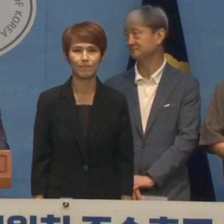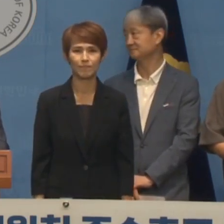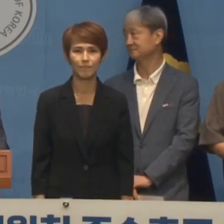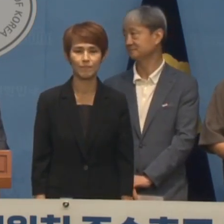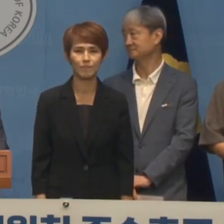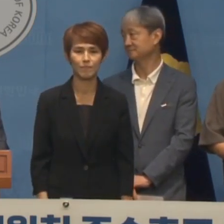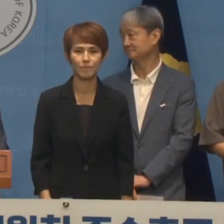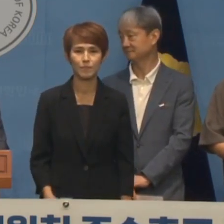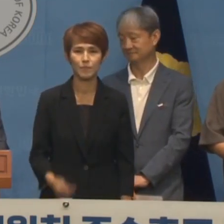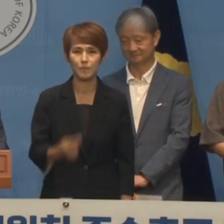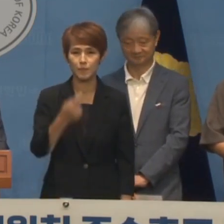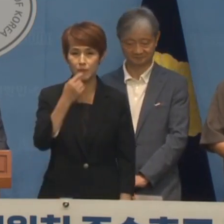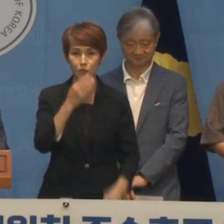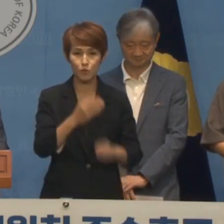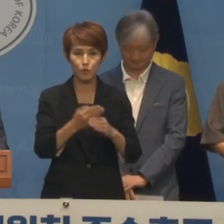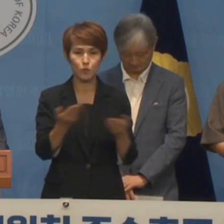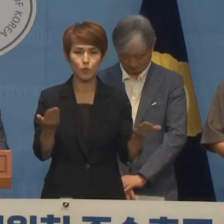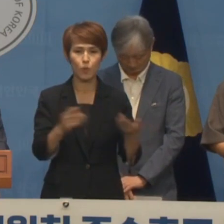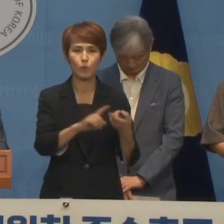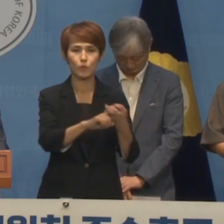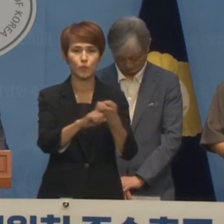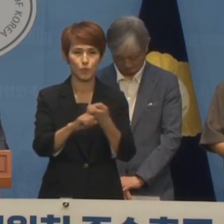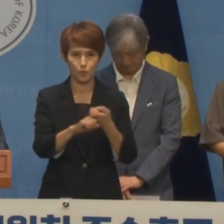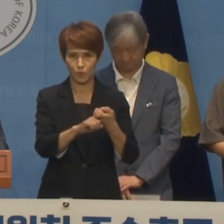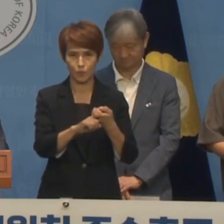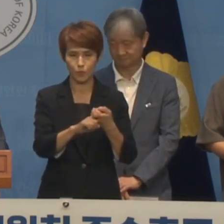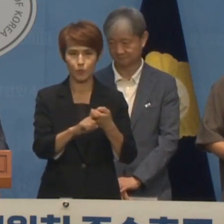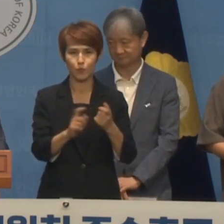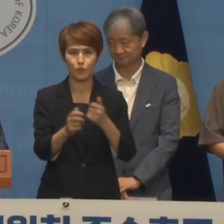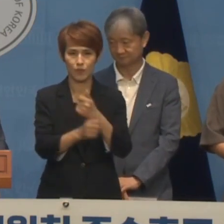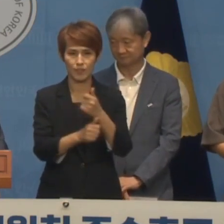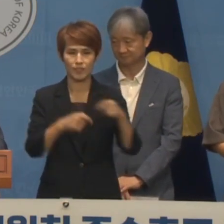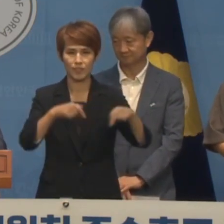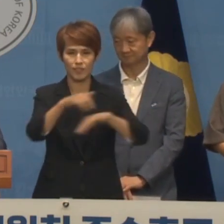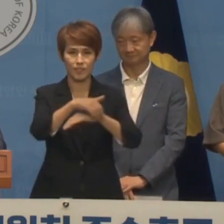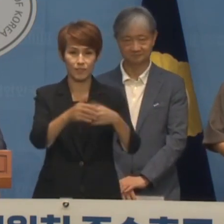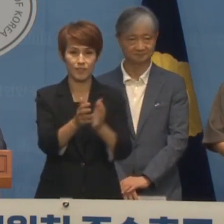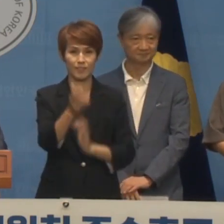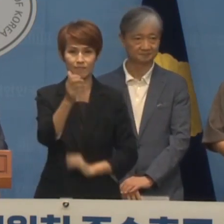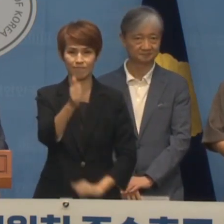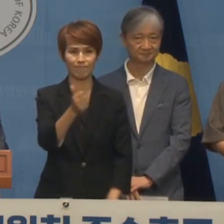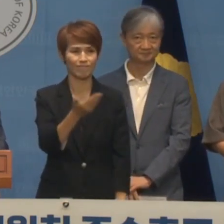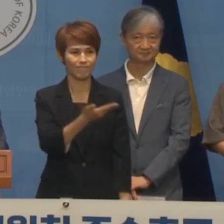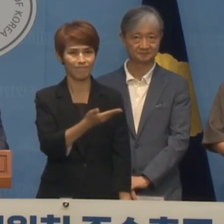민주노총 한성규 부위원장님, 김태훈 정책국장님 참석하셨습니다.